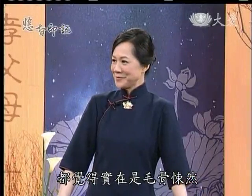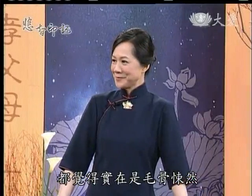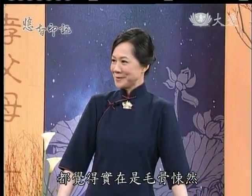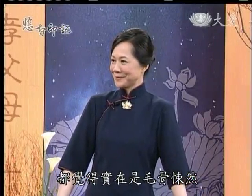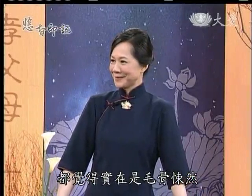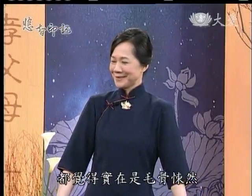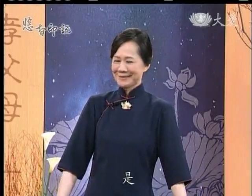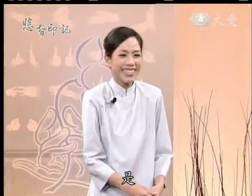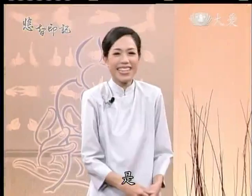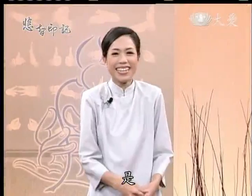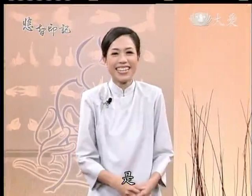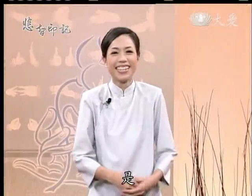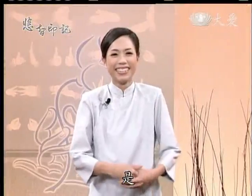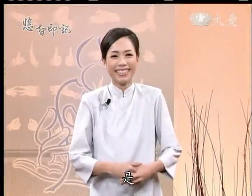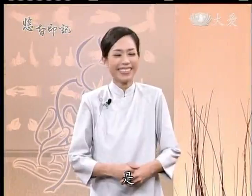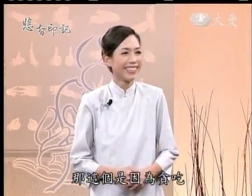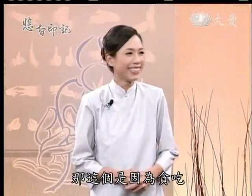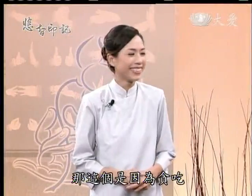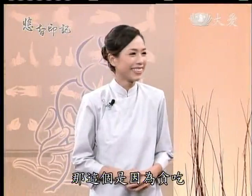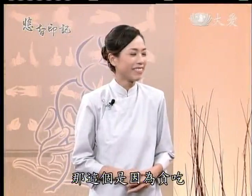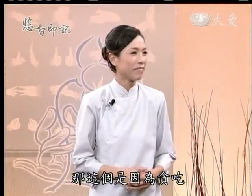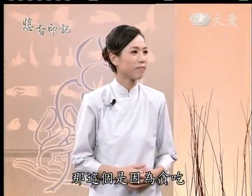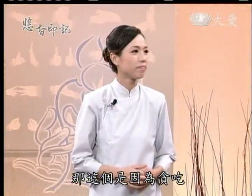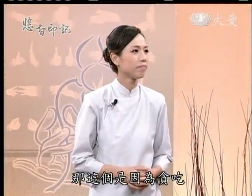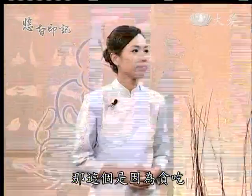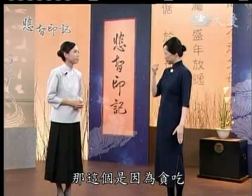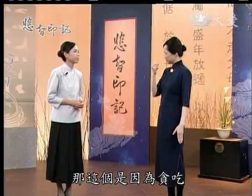骨悚然。 是， 那这个是因为贪吃，